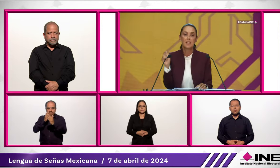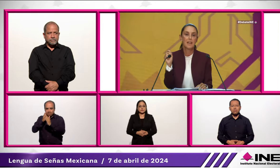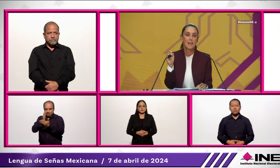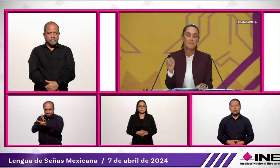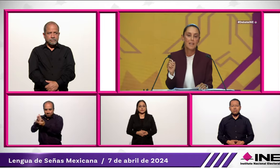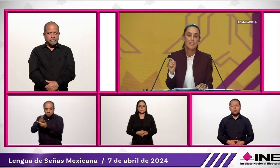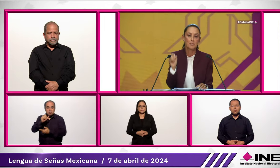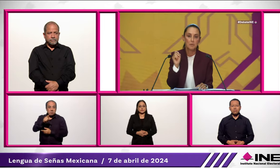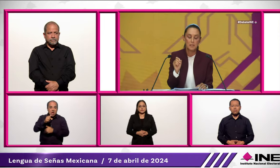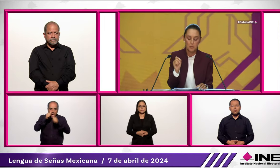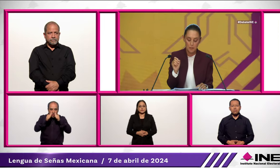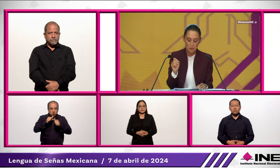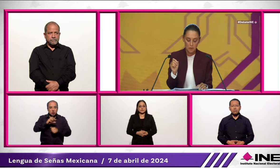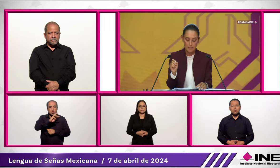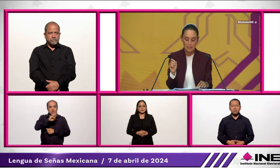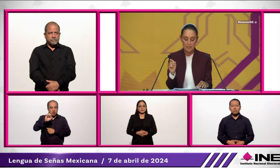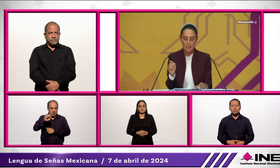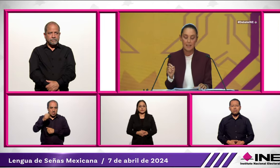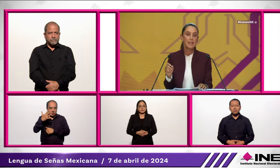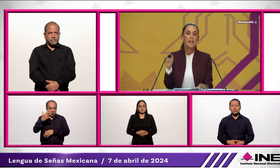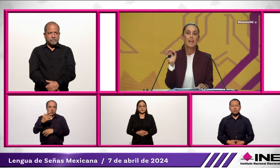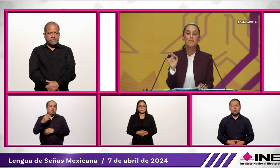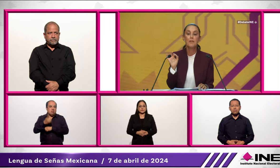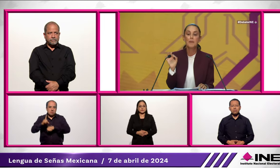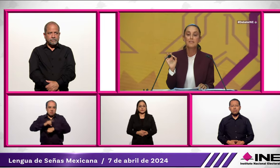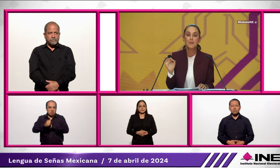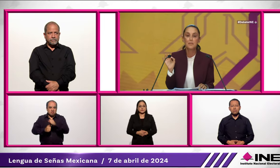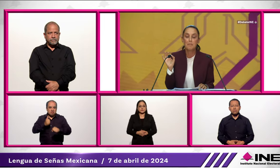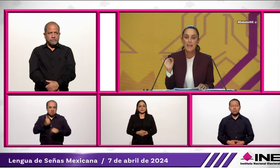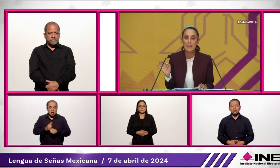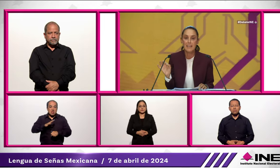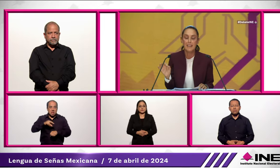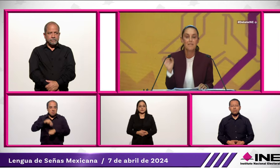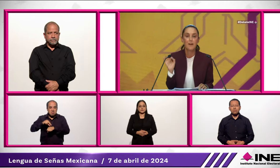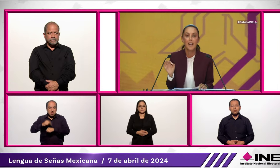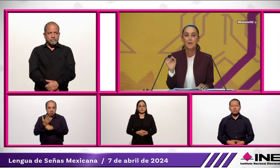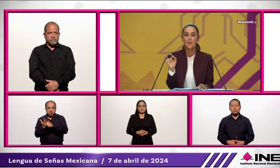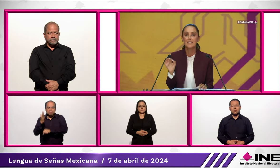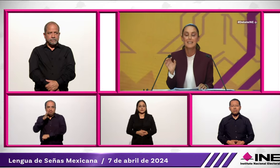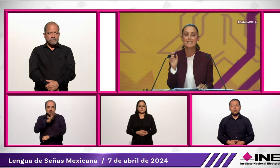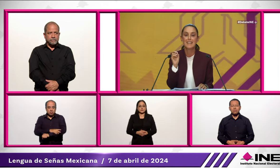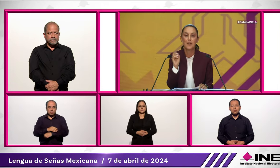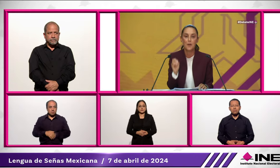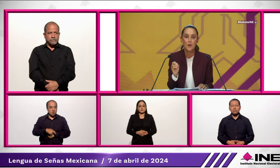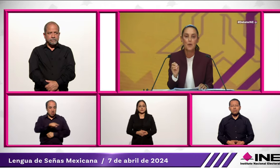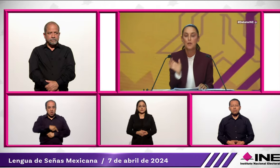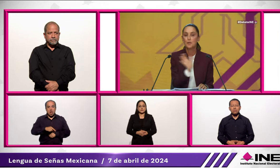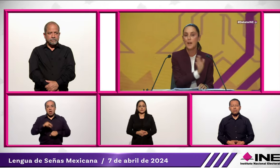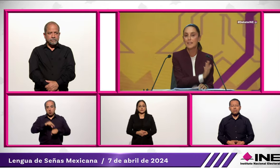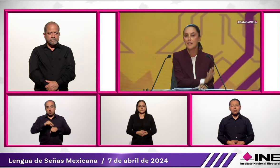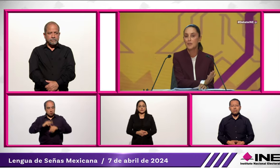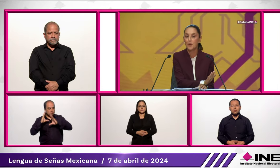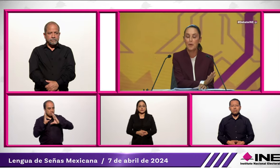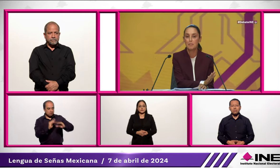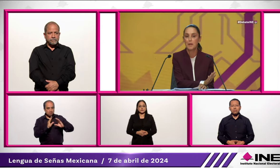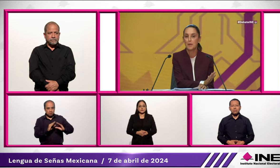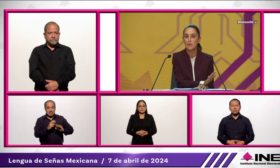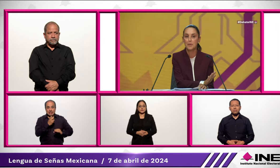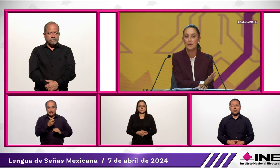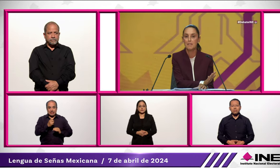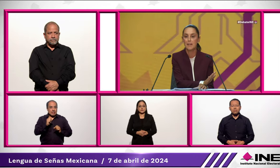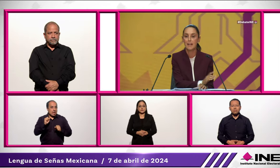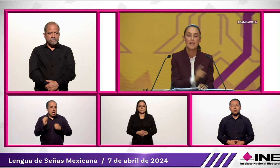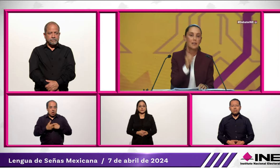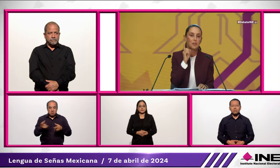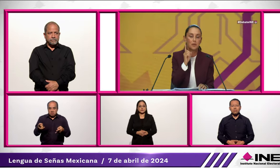año, que haya médicos 24 horas del día. La formación médica, que fue algo que se cerró durante todo el